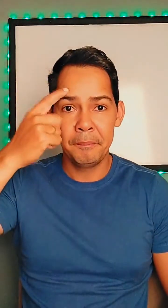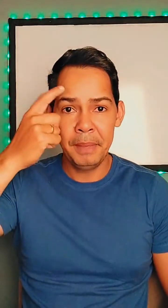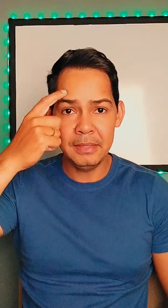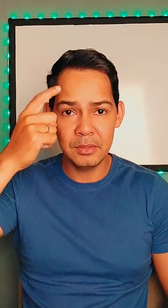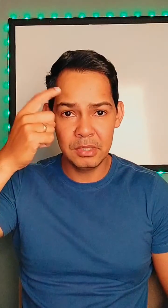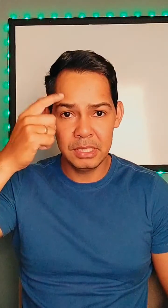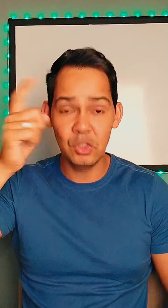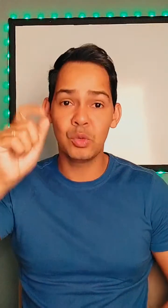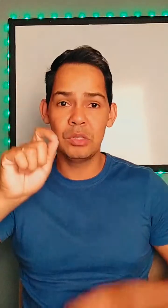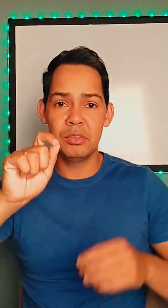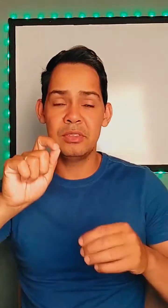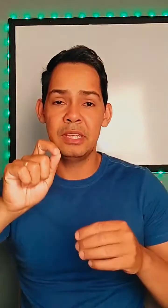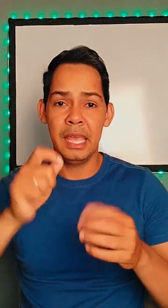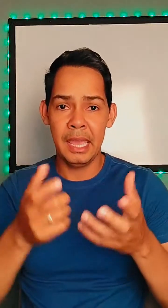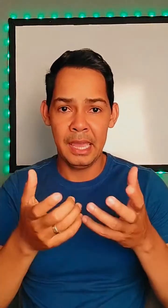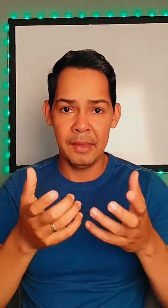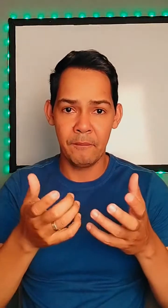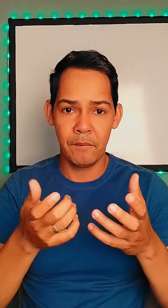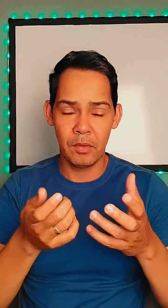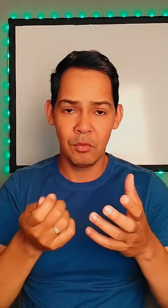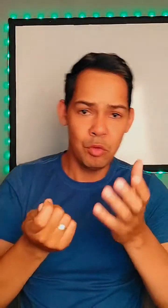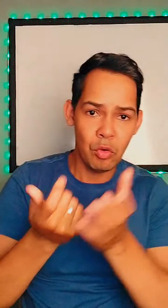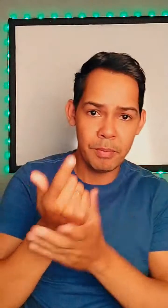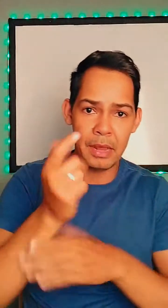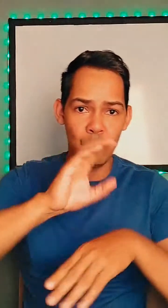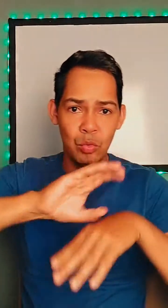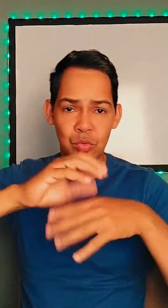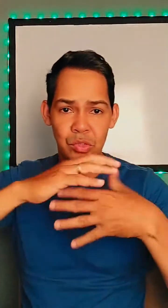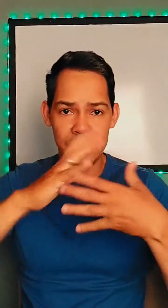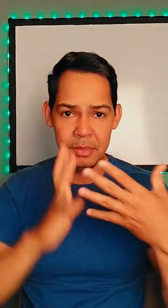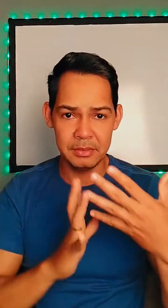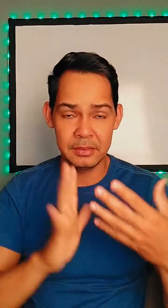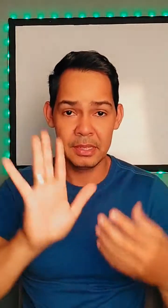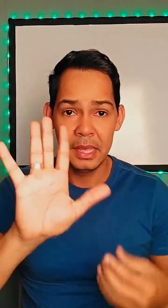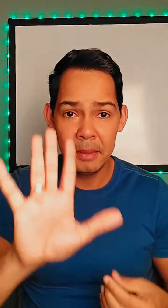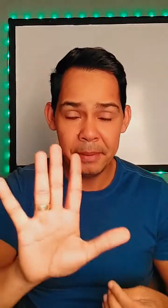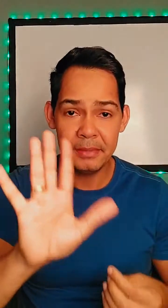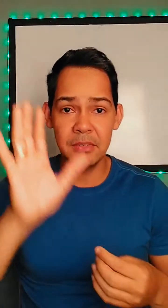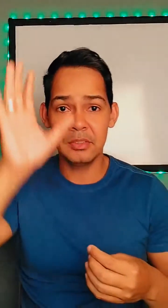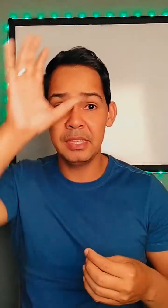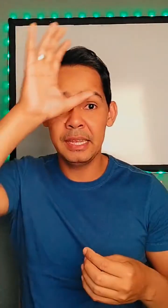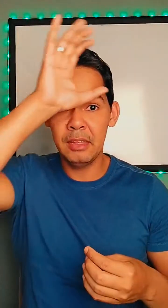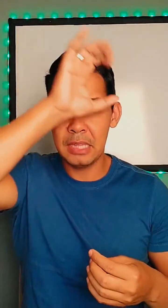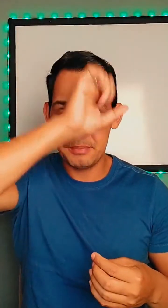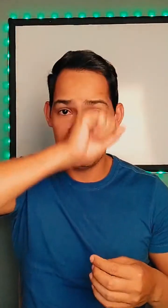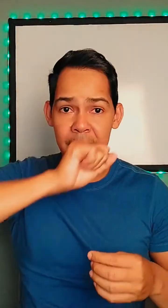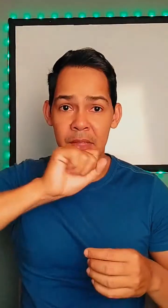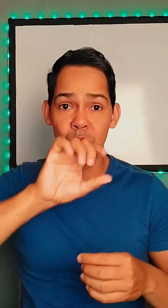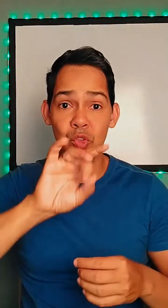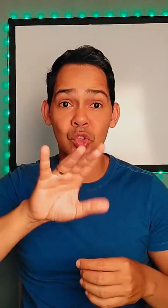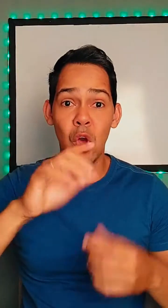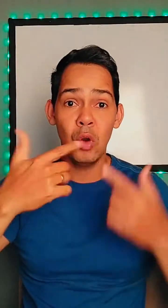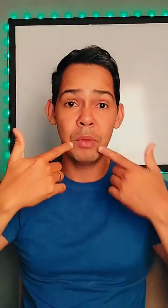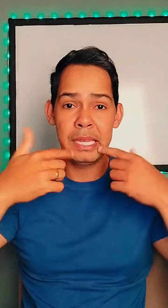pensa o seguinte, quando você for comprar um curso de Libras, pense que você não está aprendendo só uma